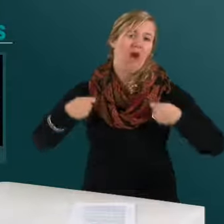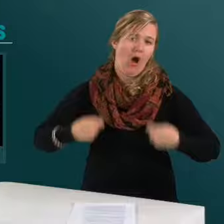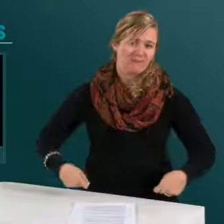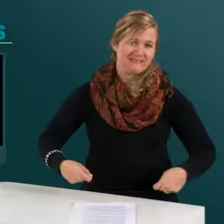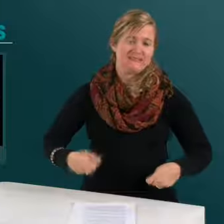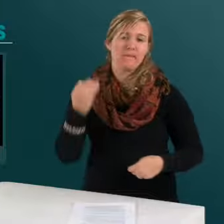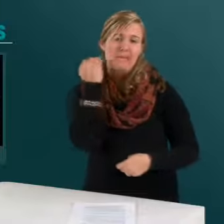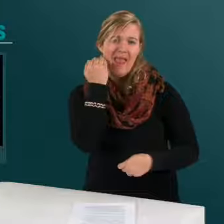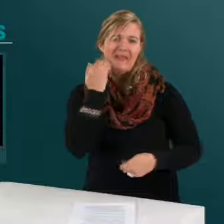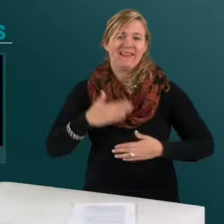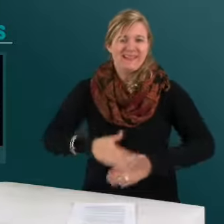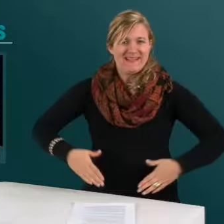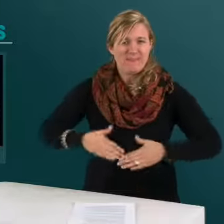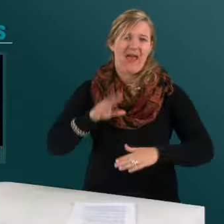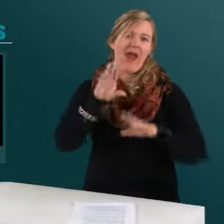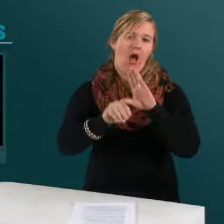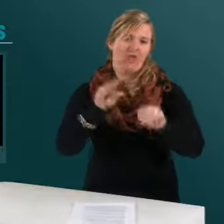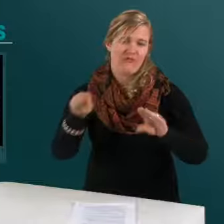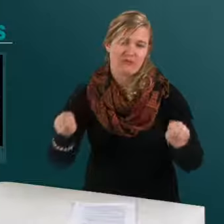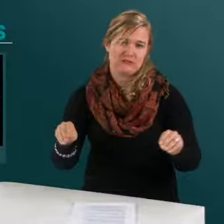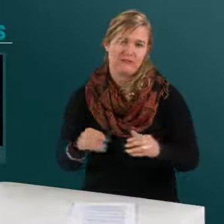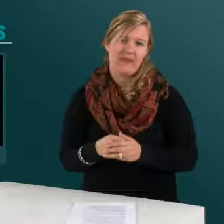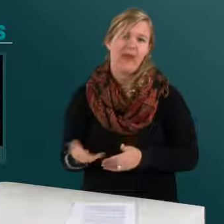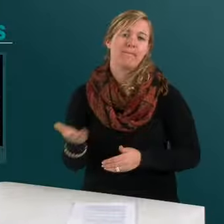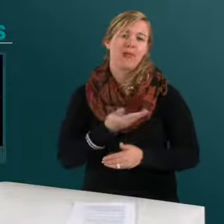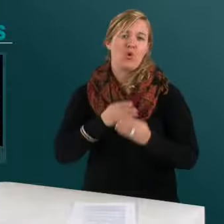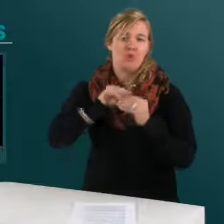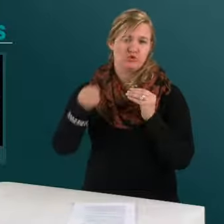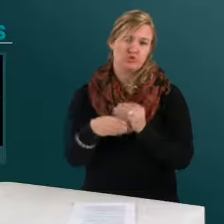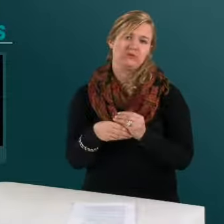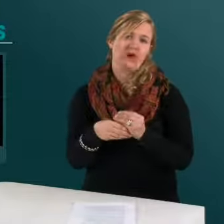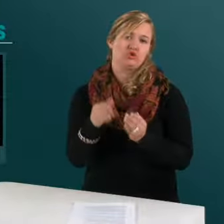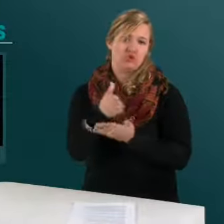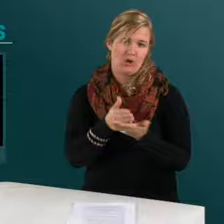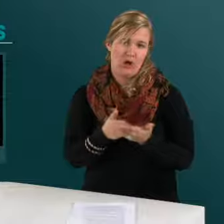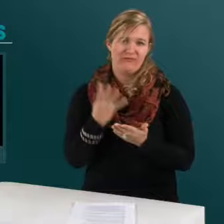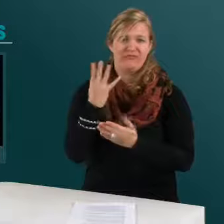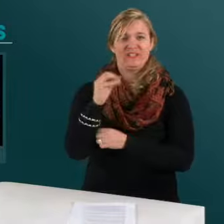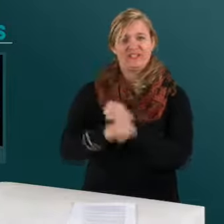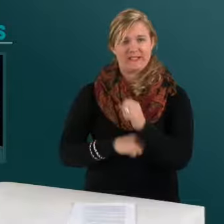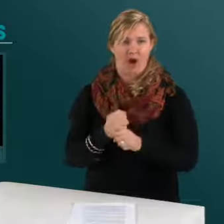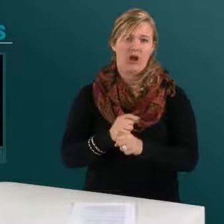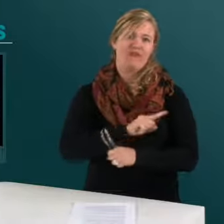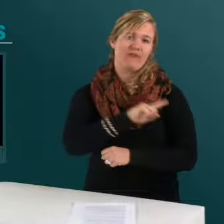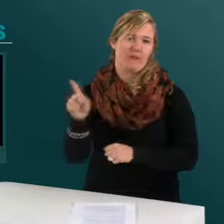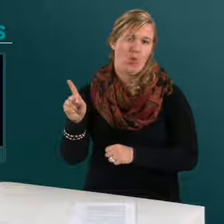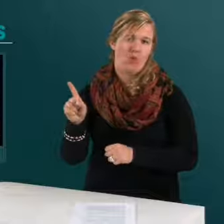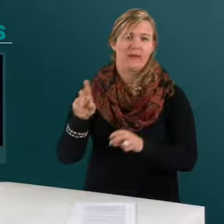das mädchen im intimbereich berührt zusätzlich erhielt der verurteilte ein vierjähriges